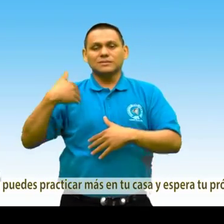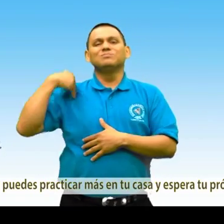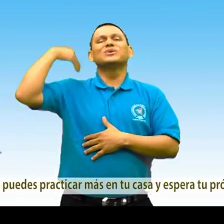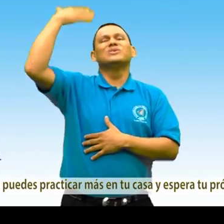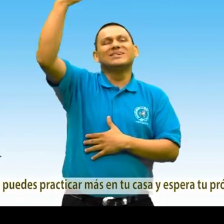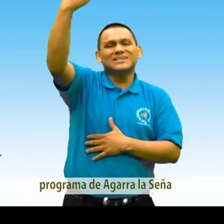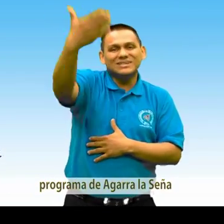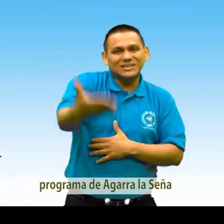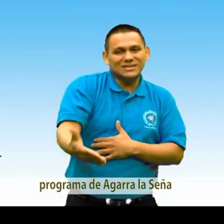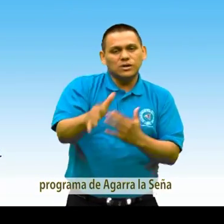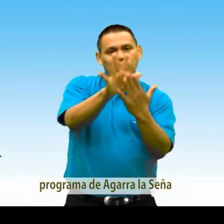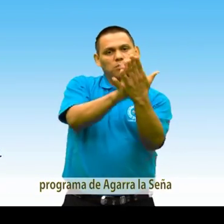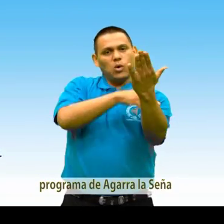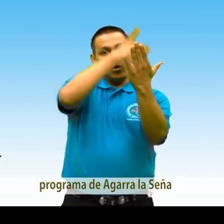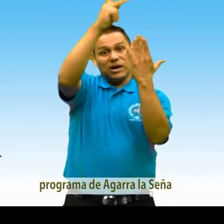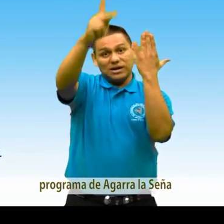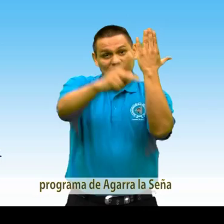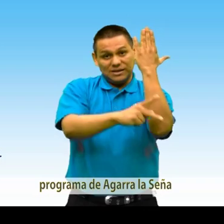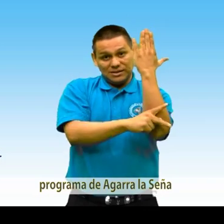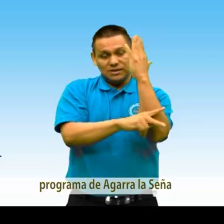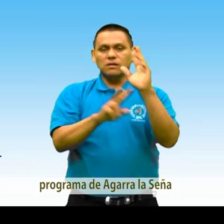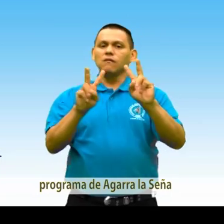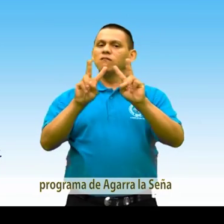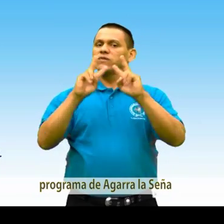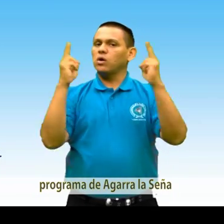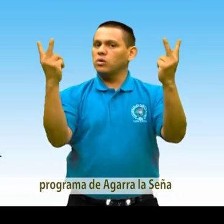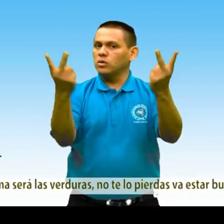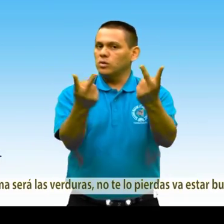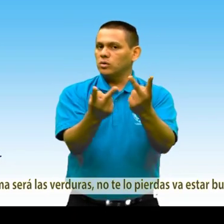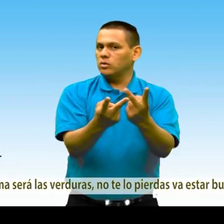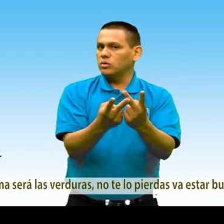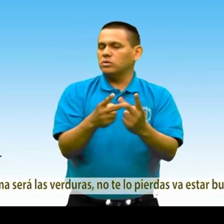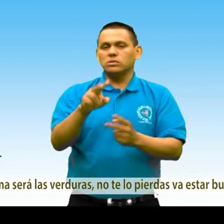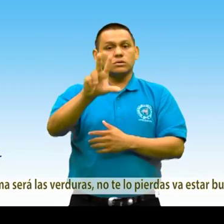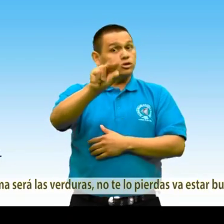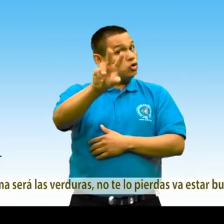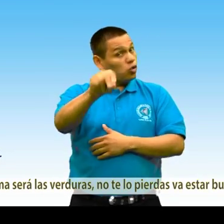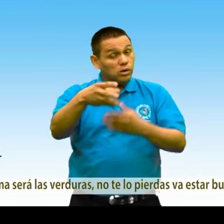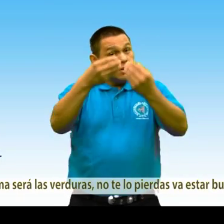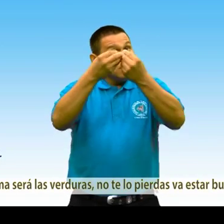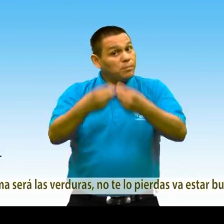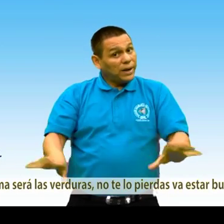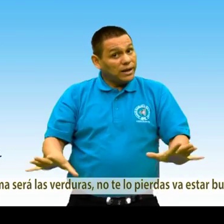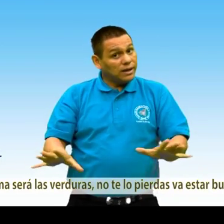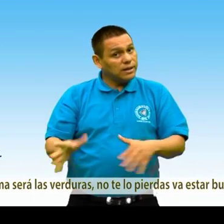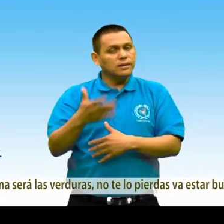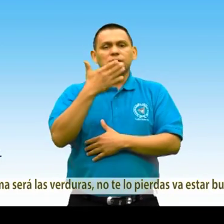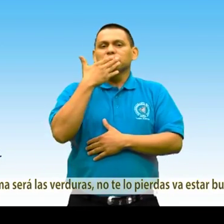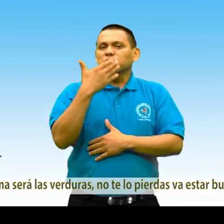tu próximo programa de Agarra la Seña. El tema será las verduras. No te lo pierdas. Va a estar